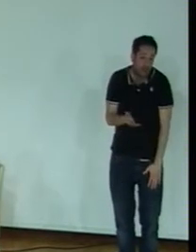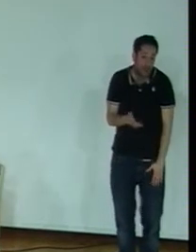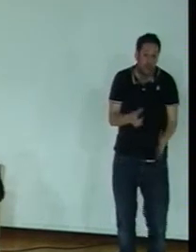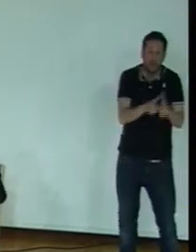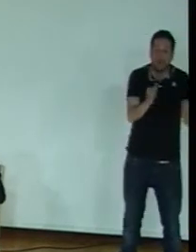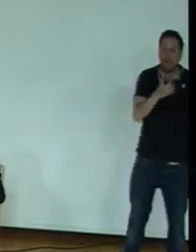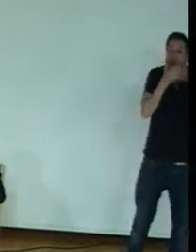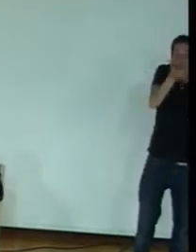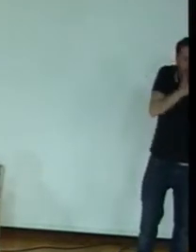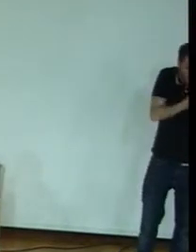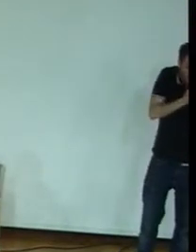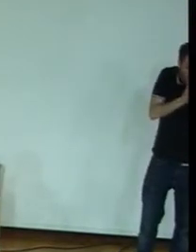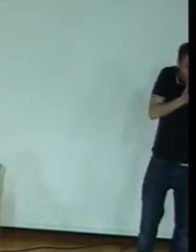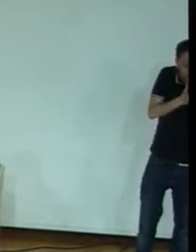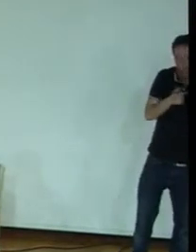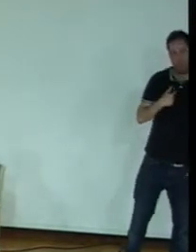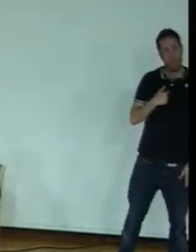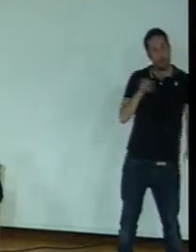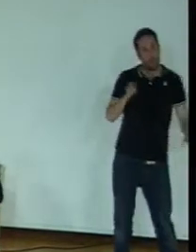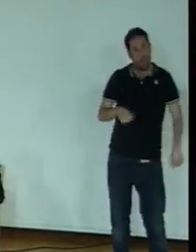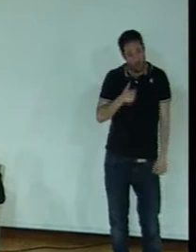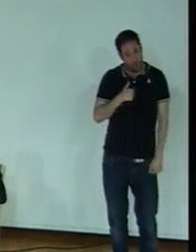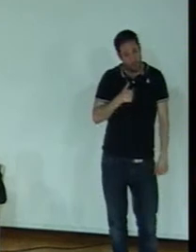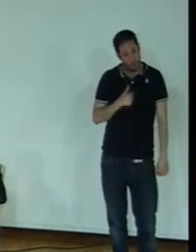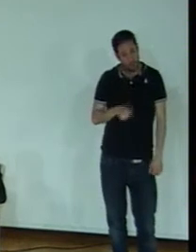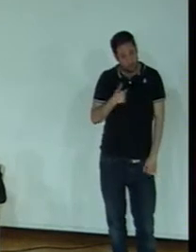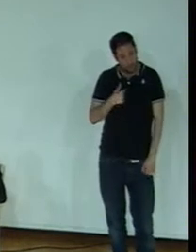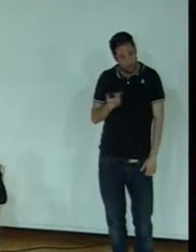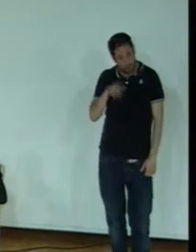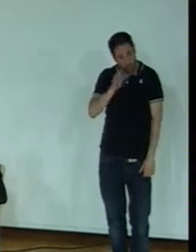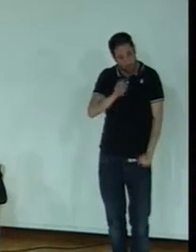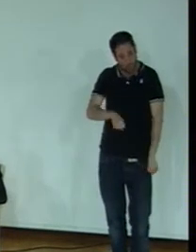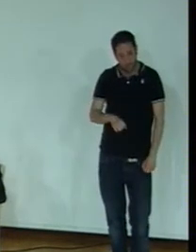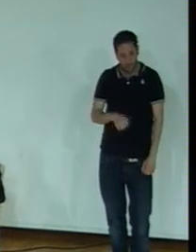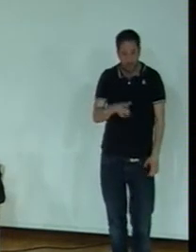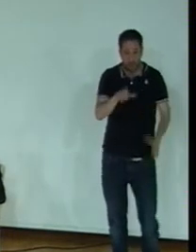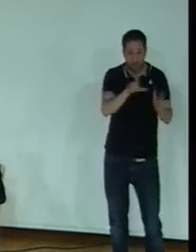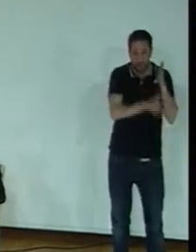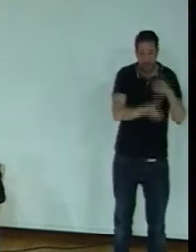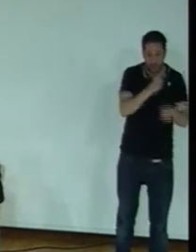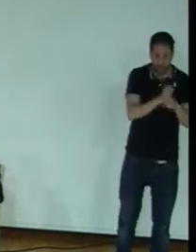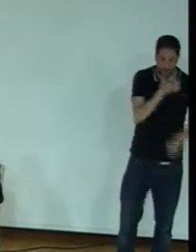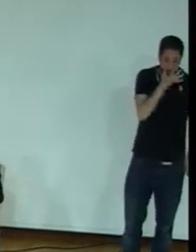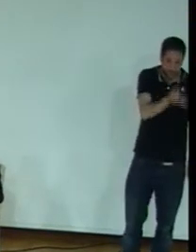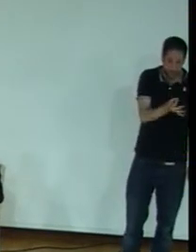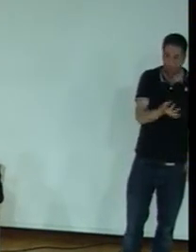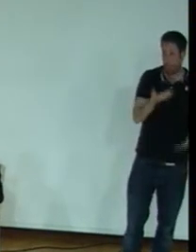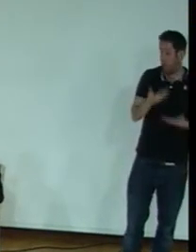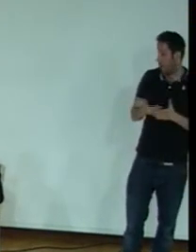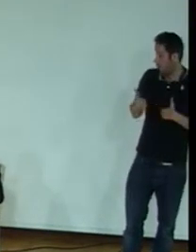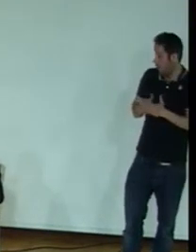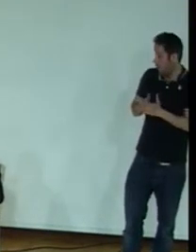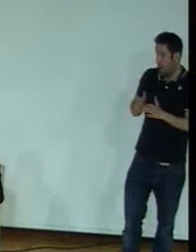pas, si Apple n'y arrive pas, etc., on me dit que moi, je vais y arriver tout seul dans mon coin. Naïveté de législateur. Et là, on en revient avec les mêmes